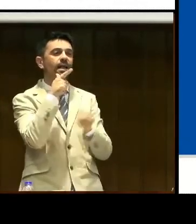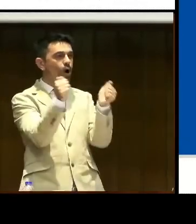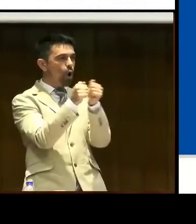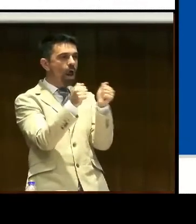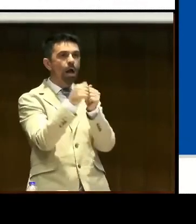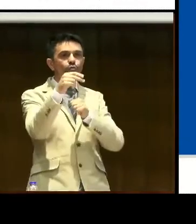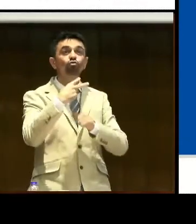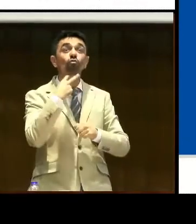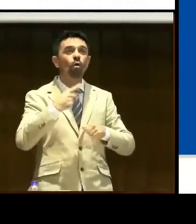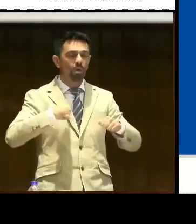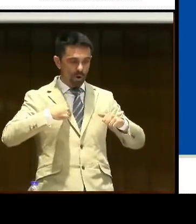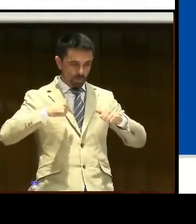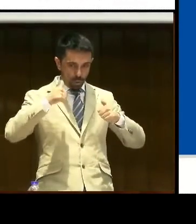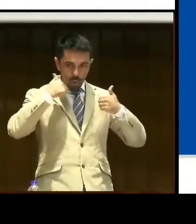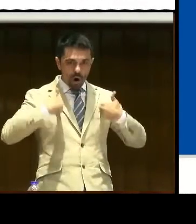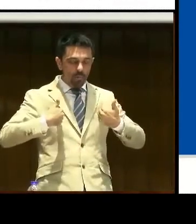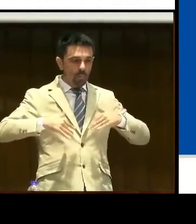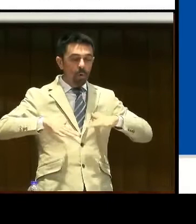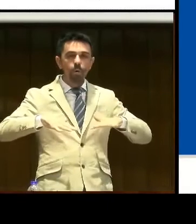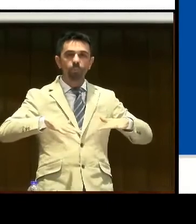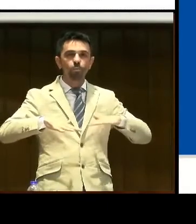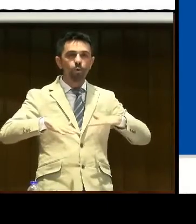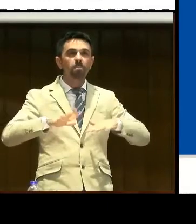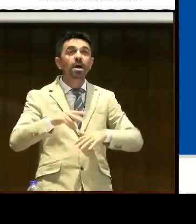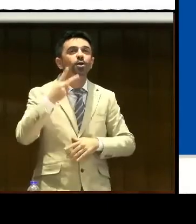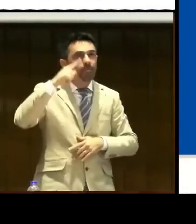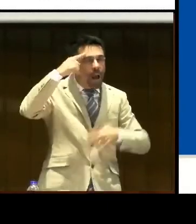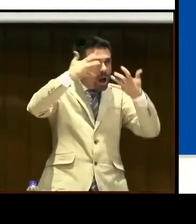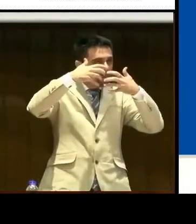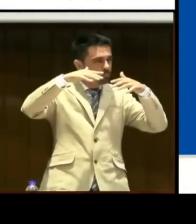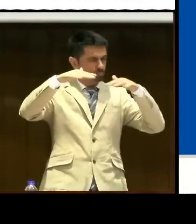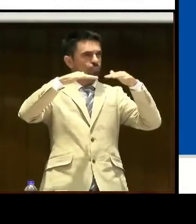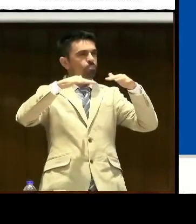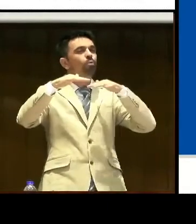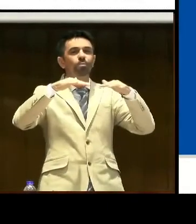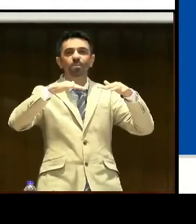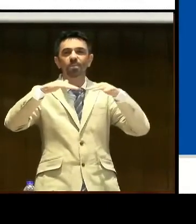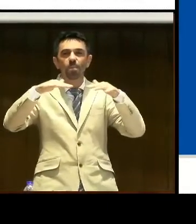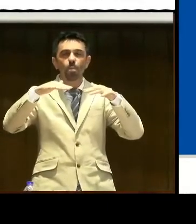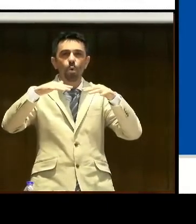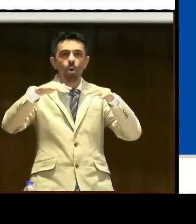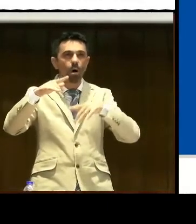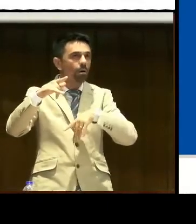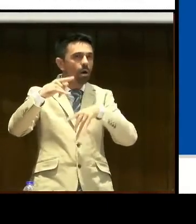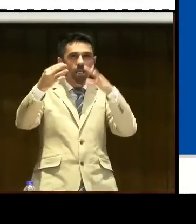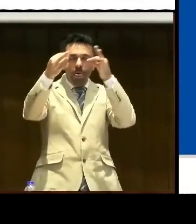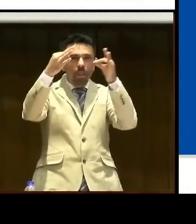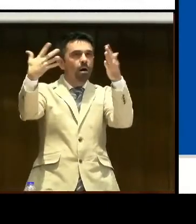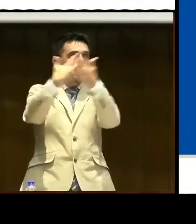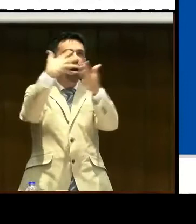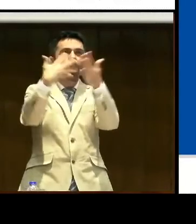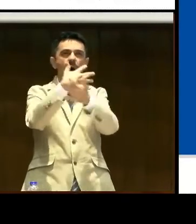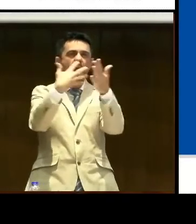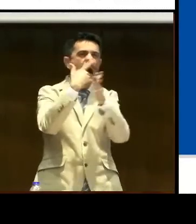paredes de mi cuerpo y también las de mi mente, que bullía entre referencias del todo precisas